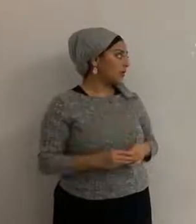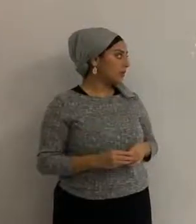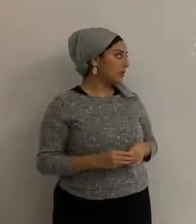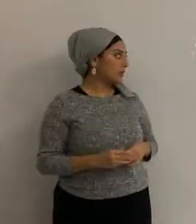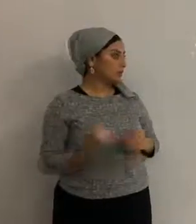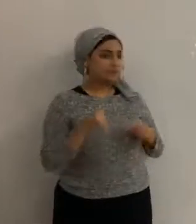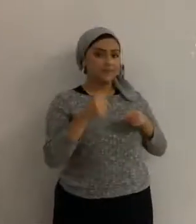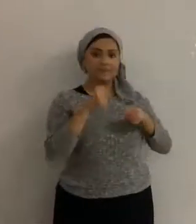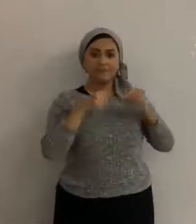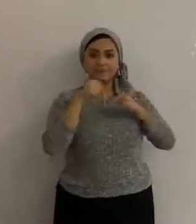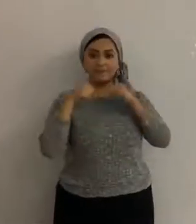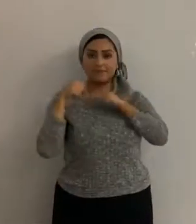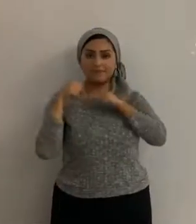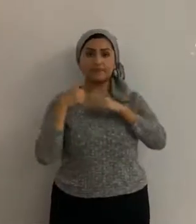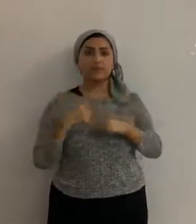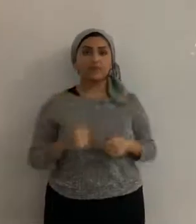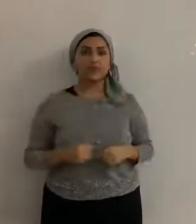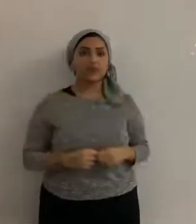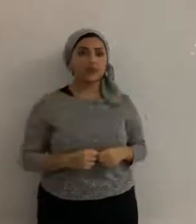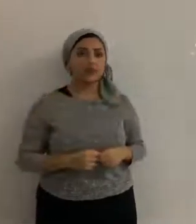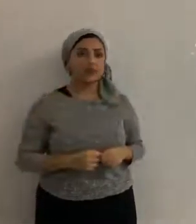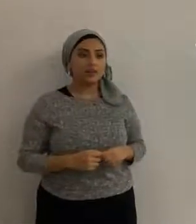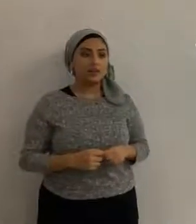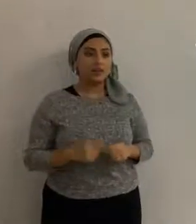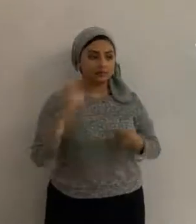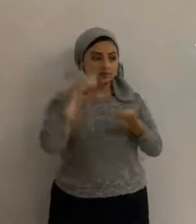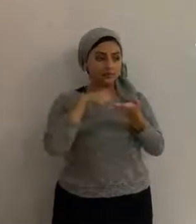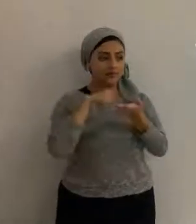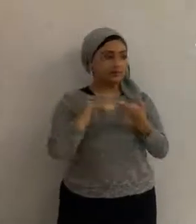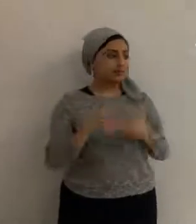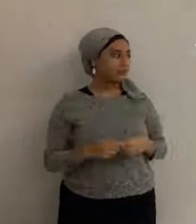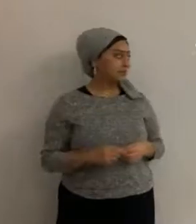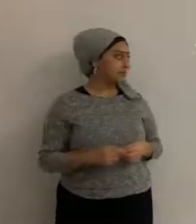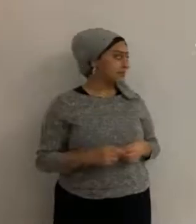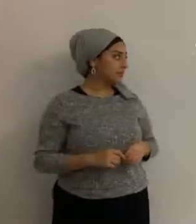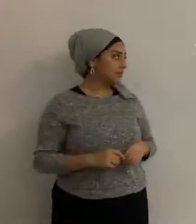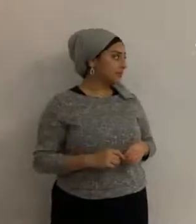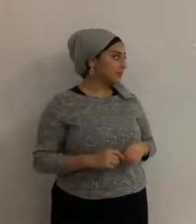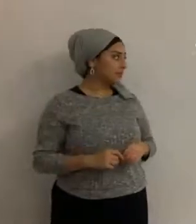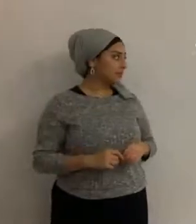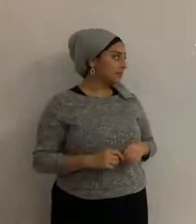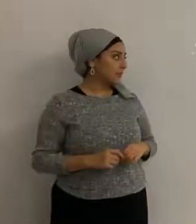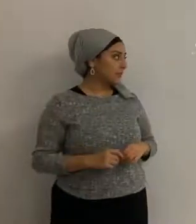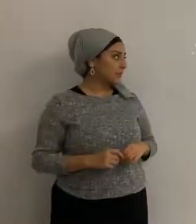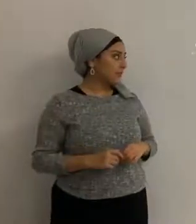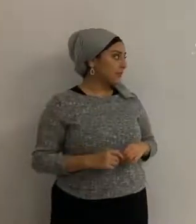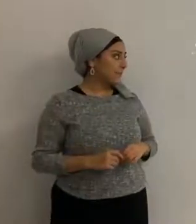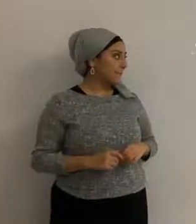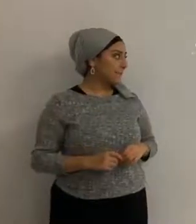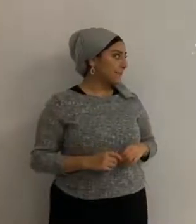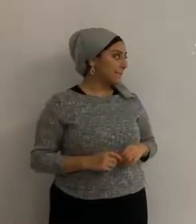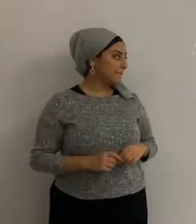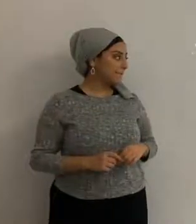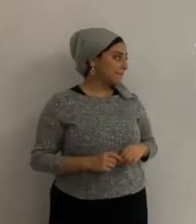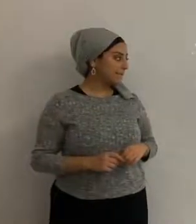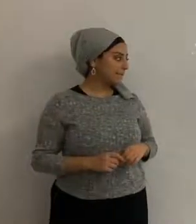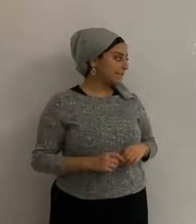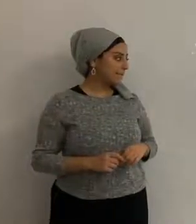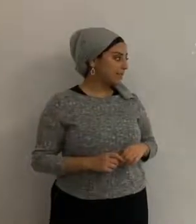hacia atrás, déjenme buscar, permítame, si no, entonces regreso ahorita a mostrarles algo que se